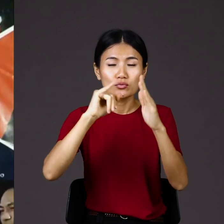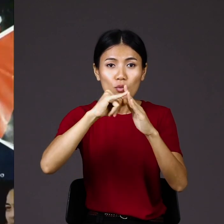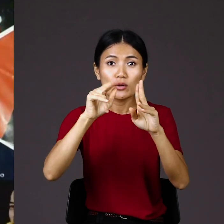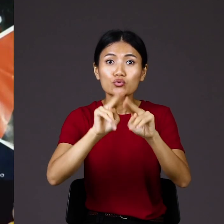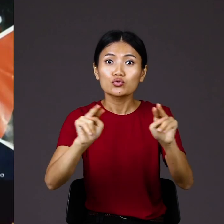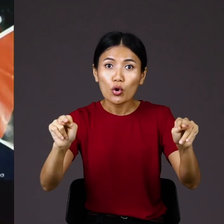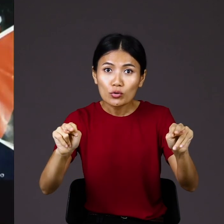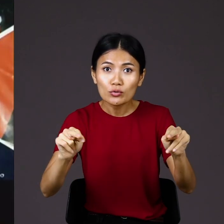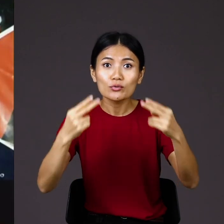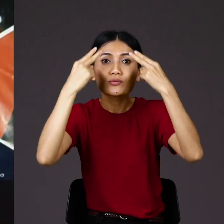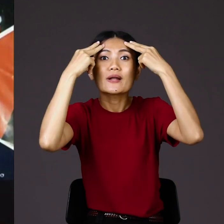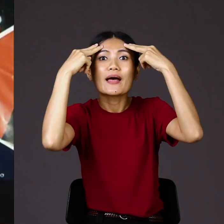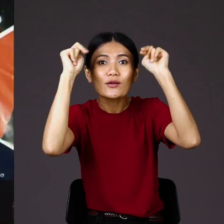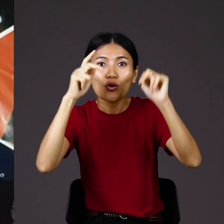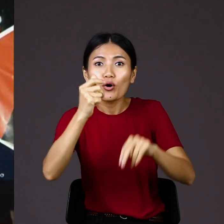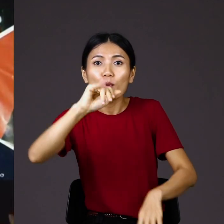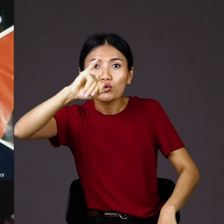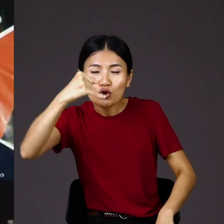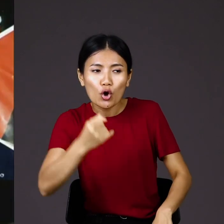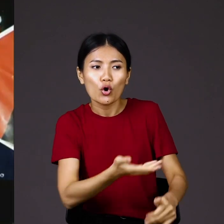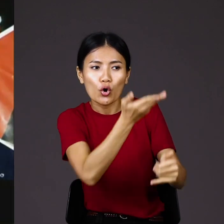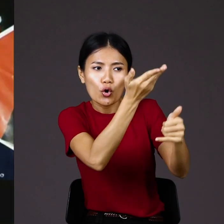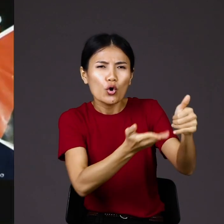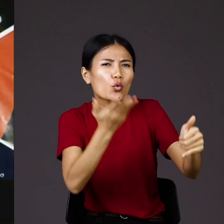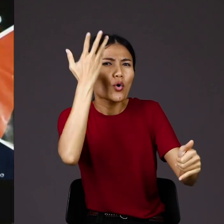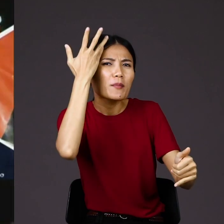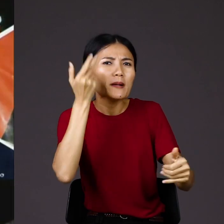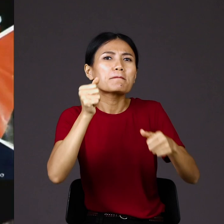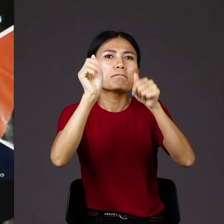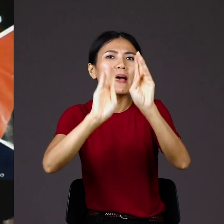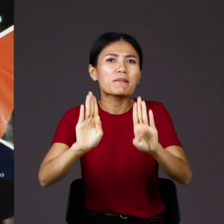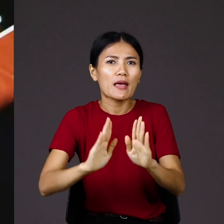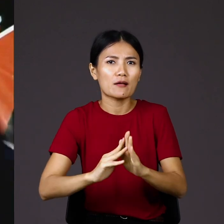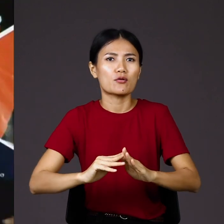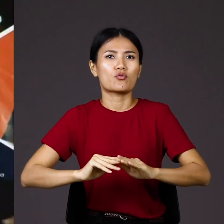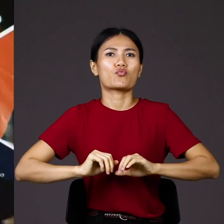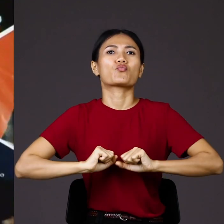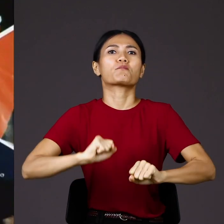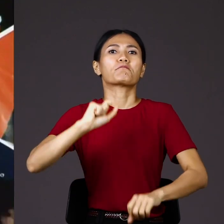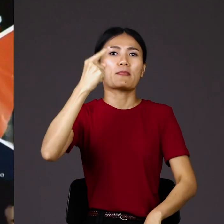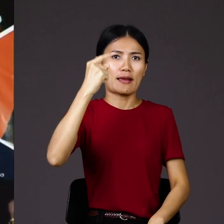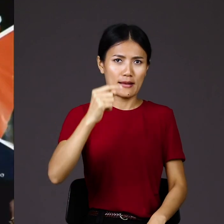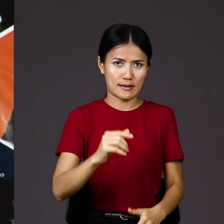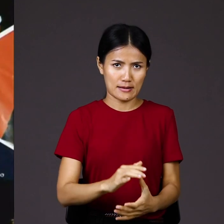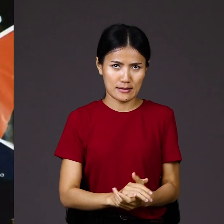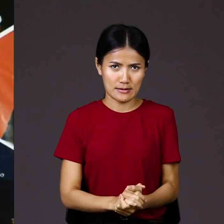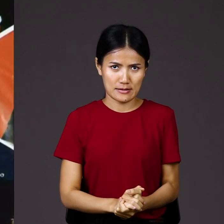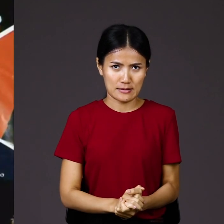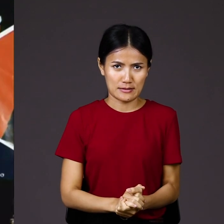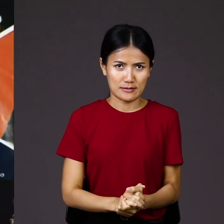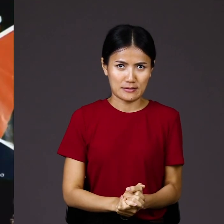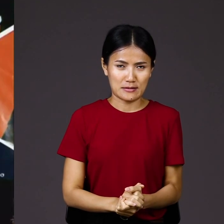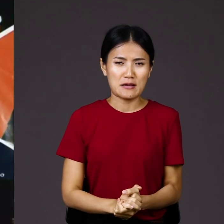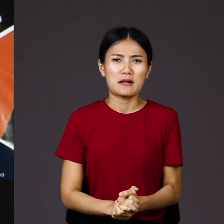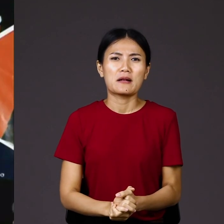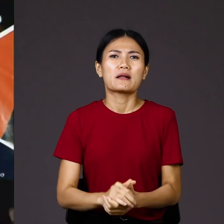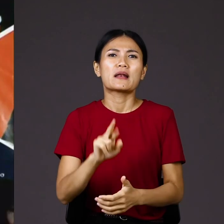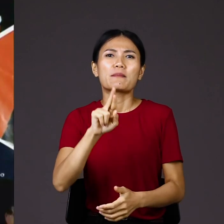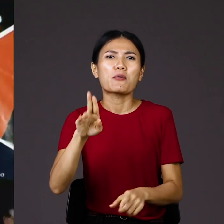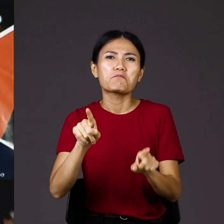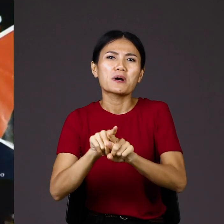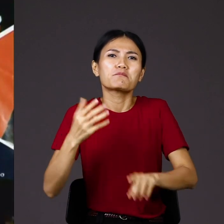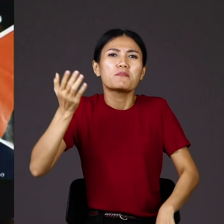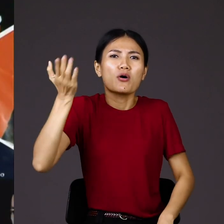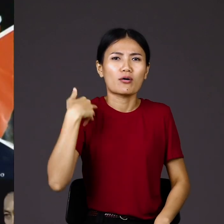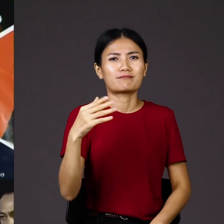กนนทบุรีที่มีวิสัยทัศน์ที่เป็นคนรุ่นใหม่ที่ไม่มีและไม่ต้องตอบแทนกับระบบอุปถั